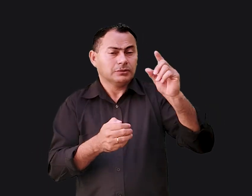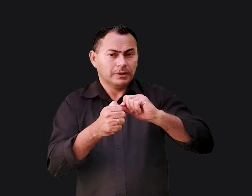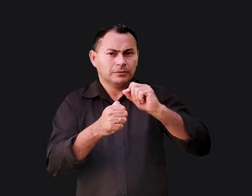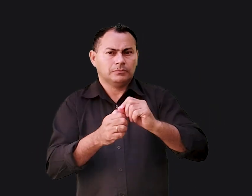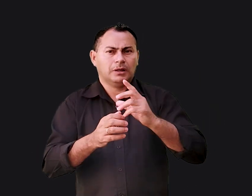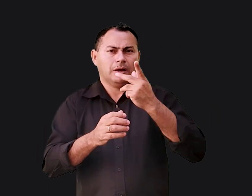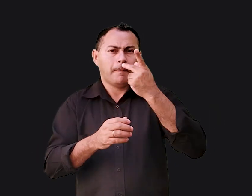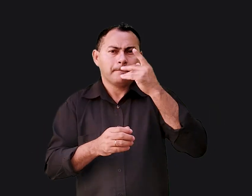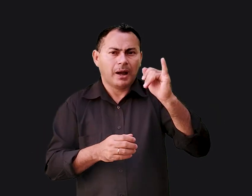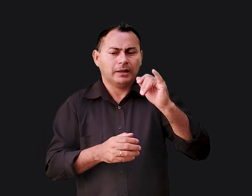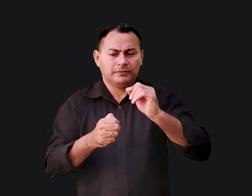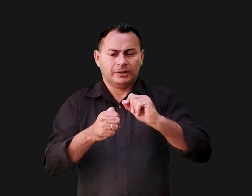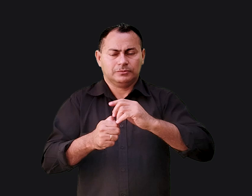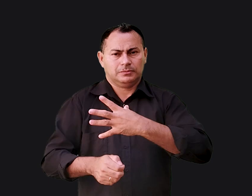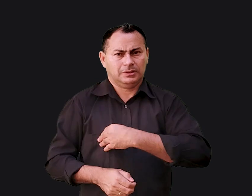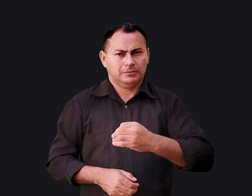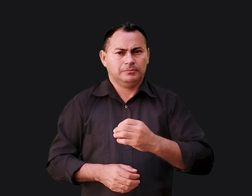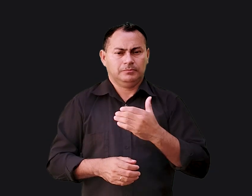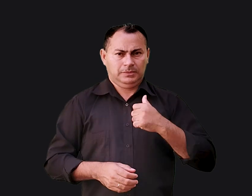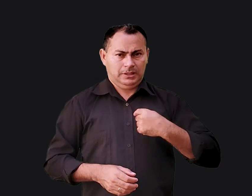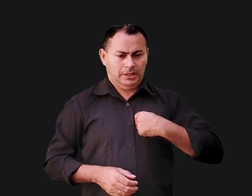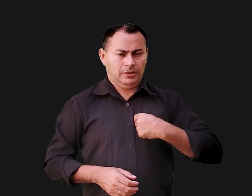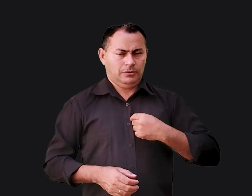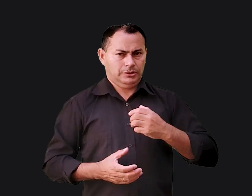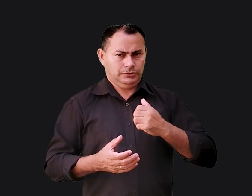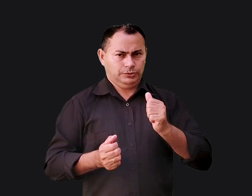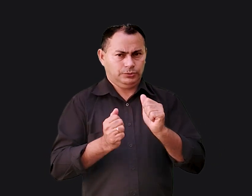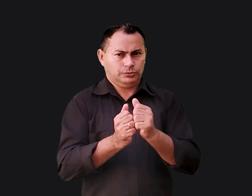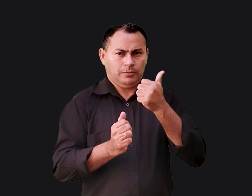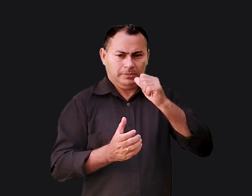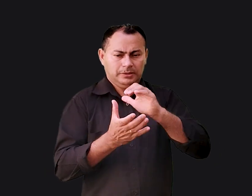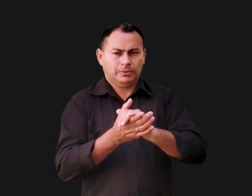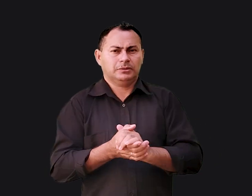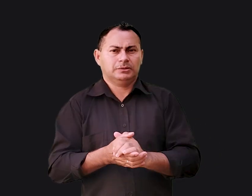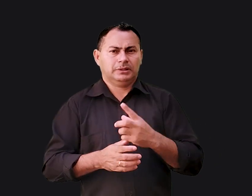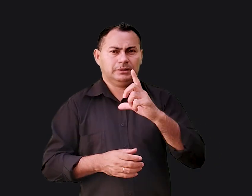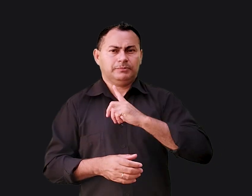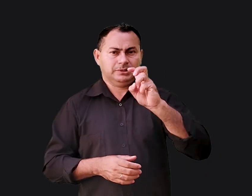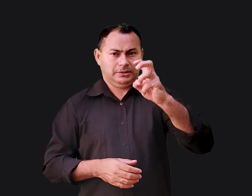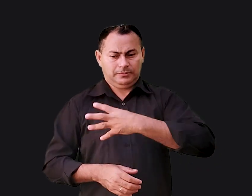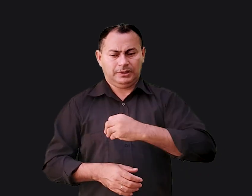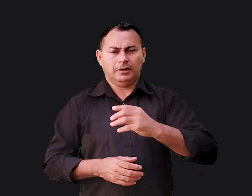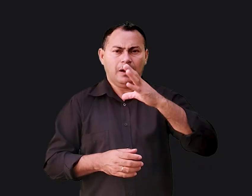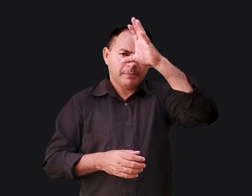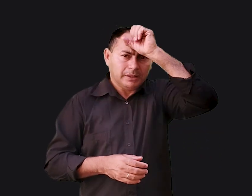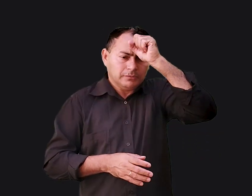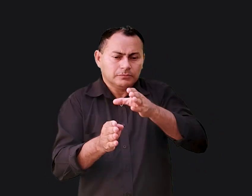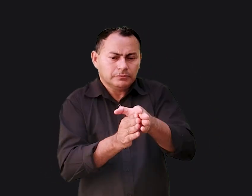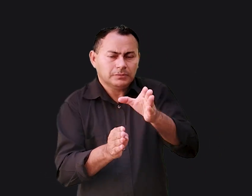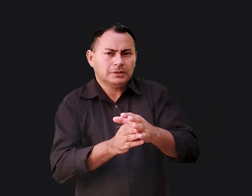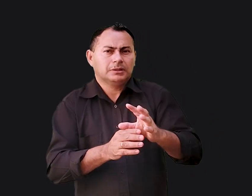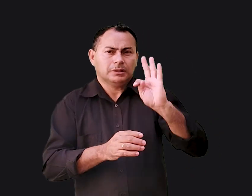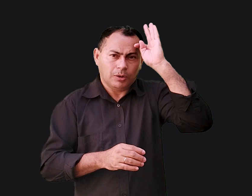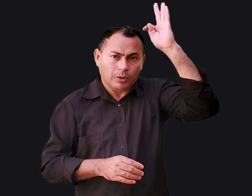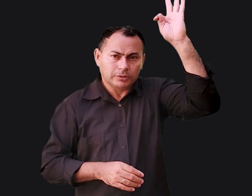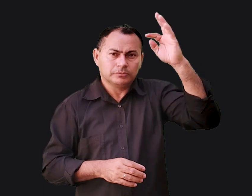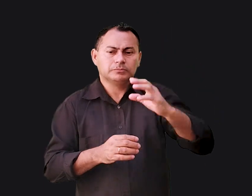pais costumam fazer isso com os filhos. Minha esposa e eu temos 5 filhos e aprendemos muito mais conceitos teológicos com nossos filhos